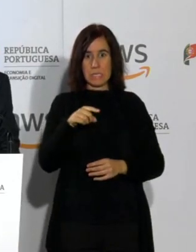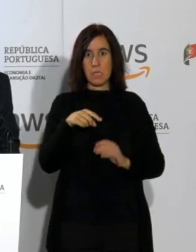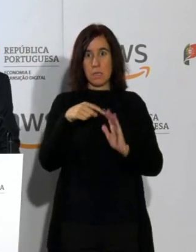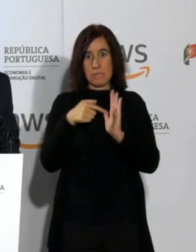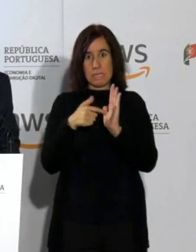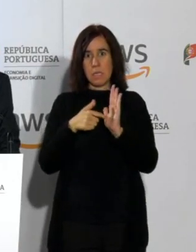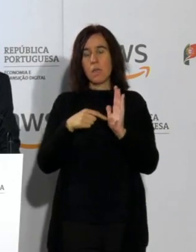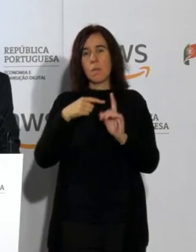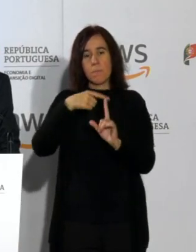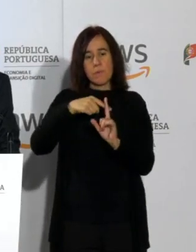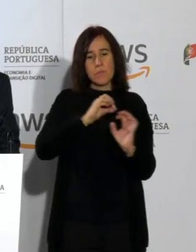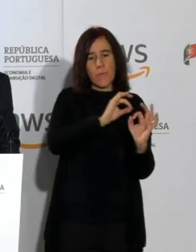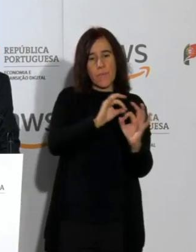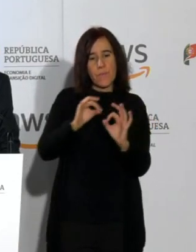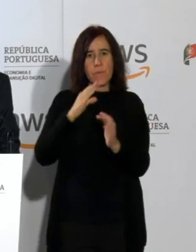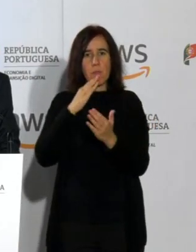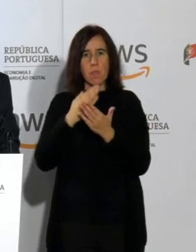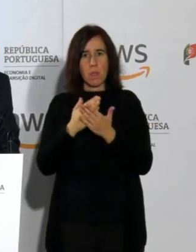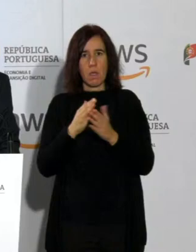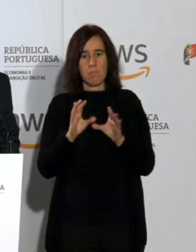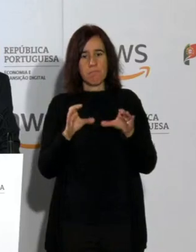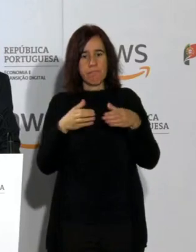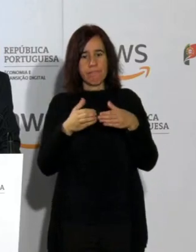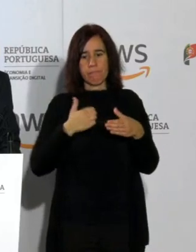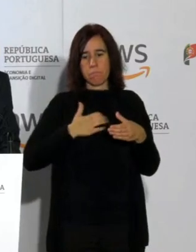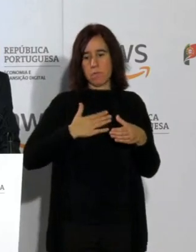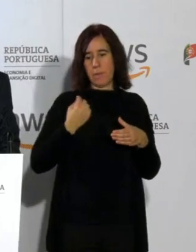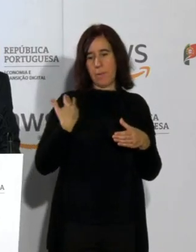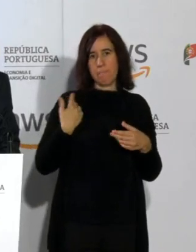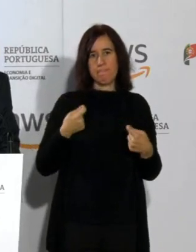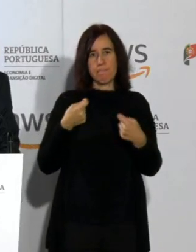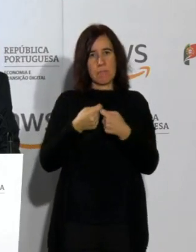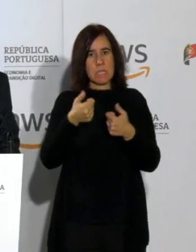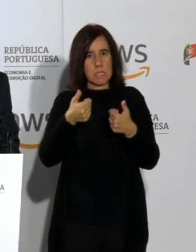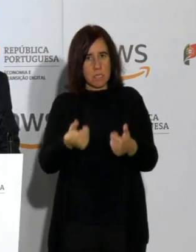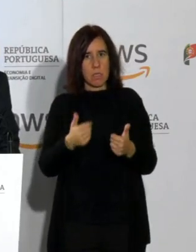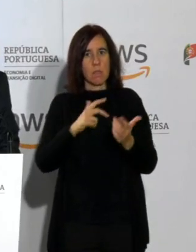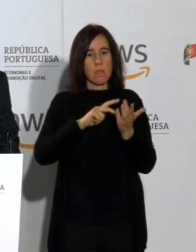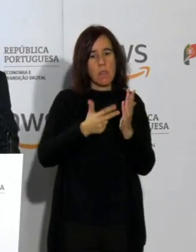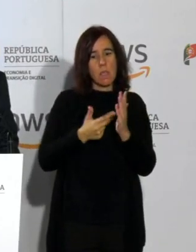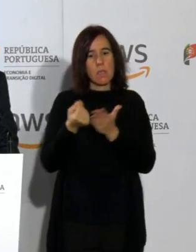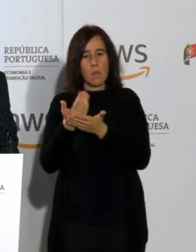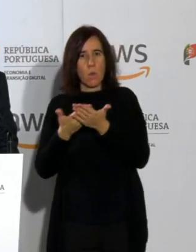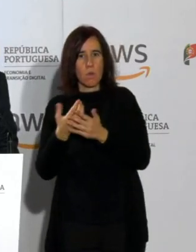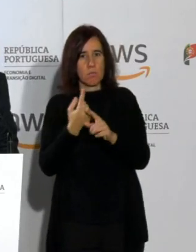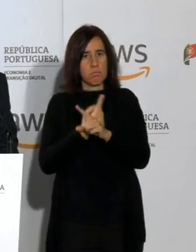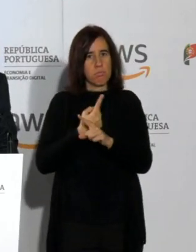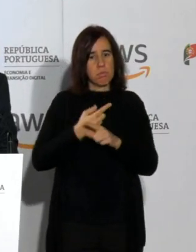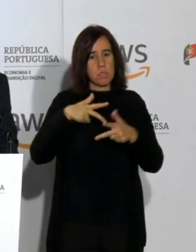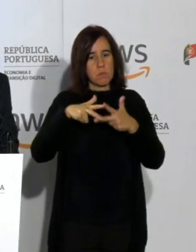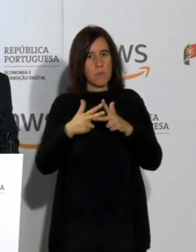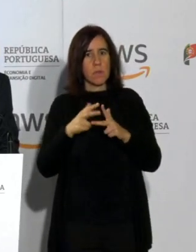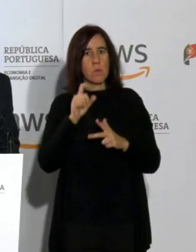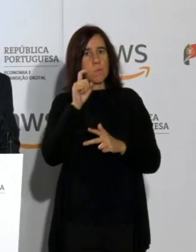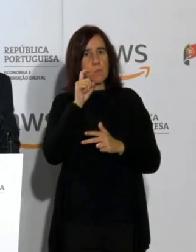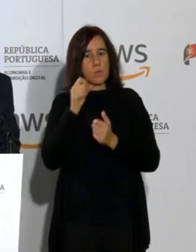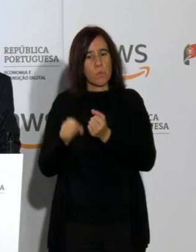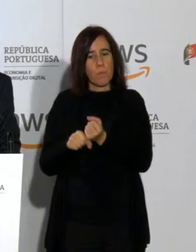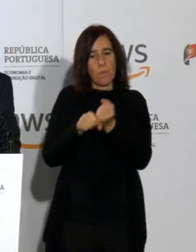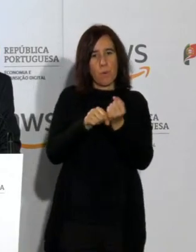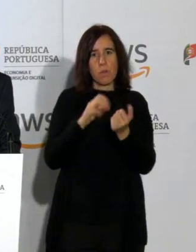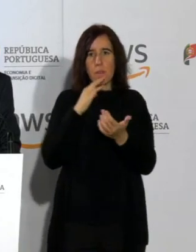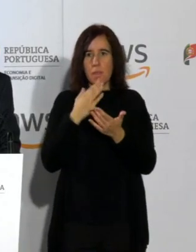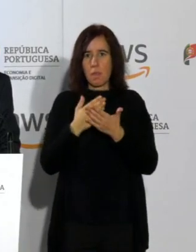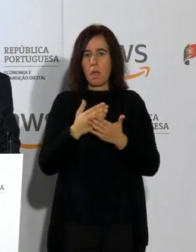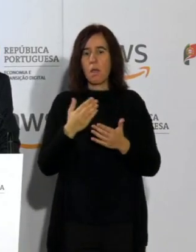foram desenhados para fornecer à startup a combinação certa de ferramentas técnicas e de negócio, suporte especializado, para que possam ter